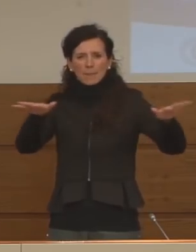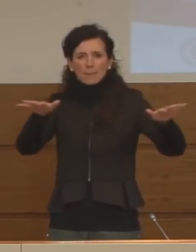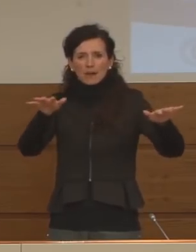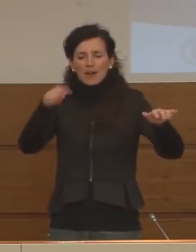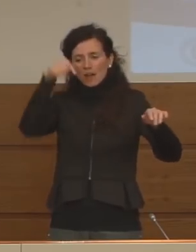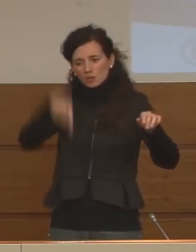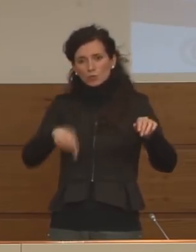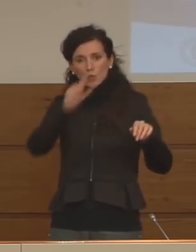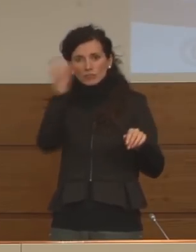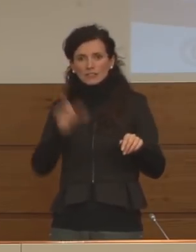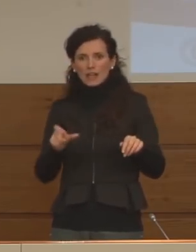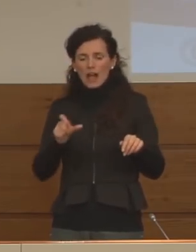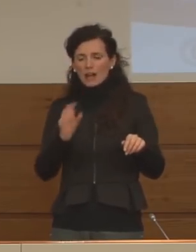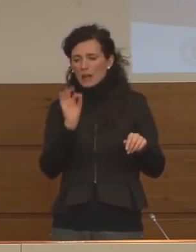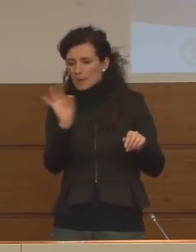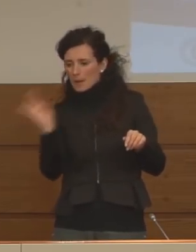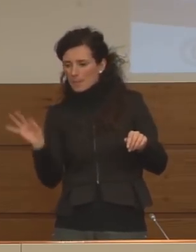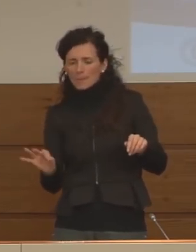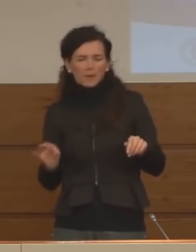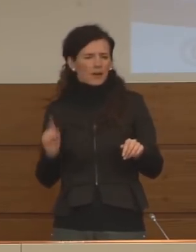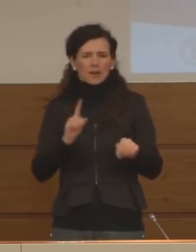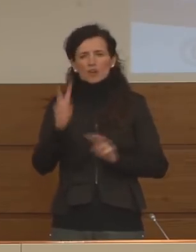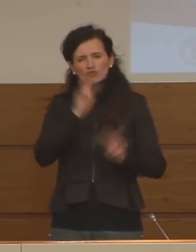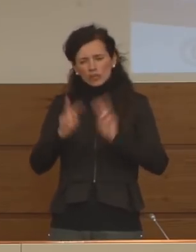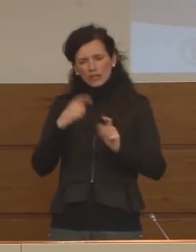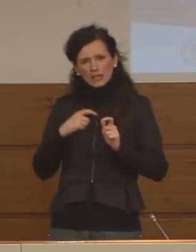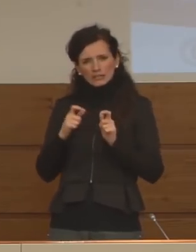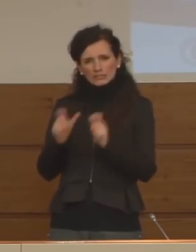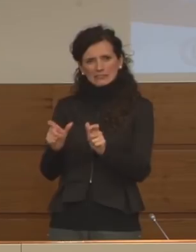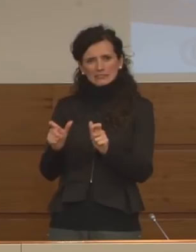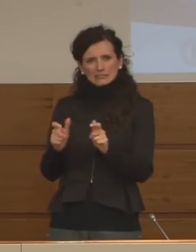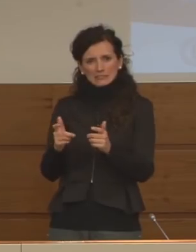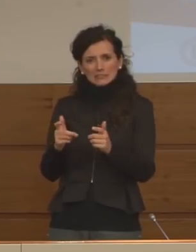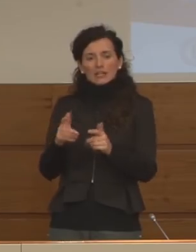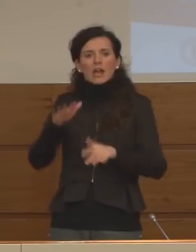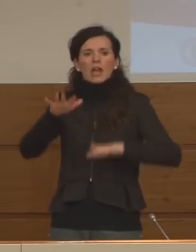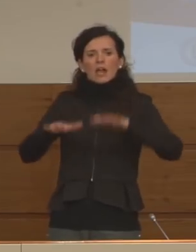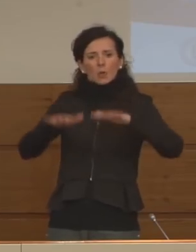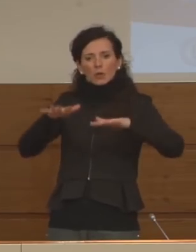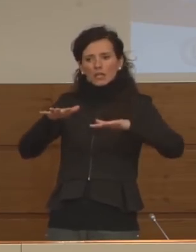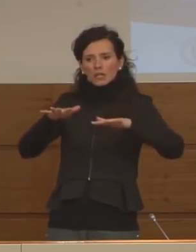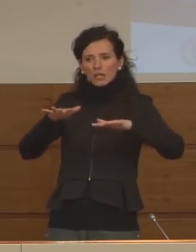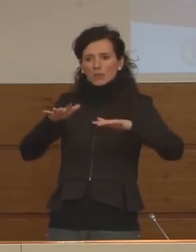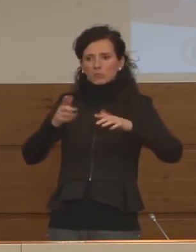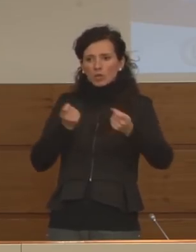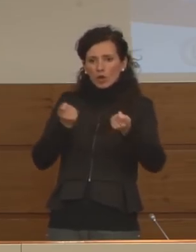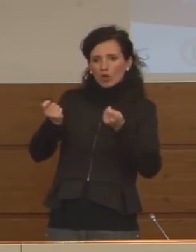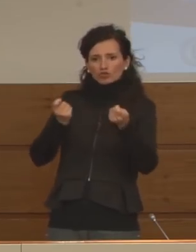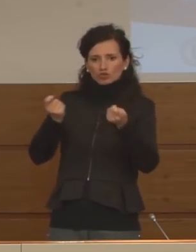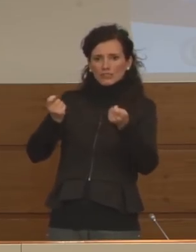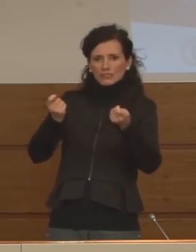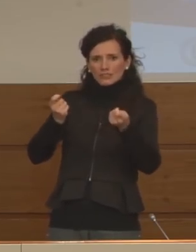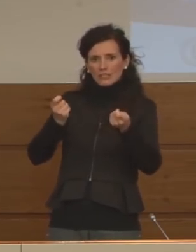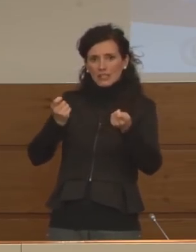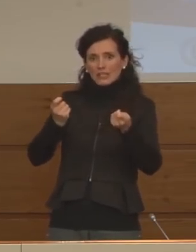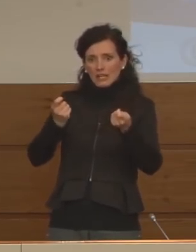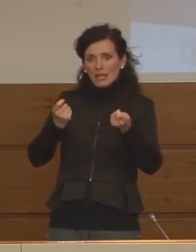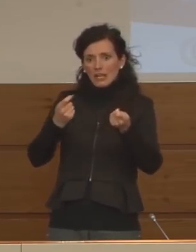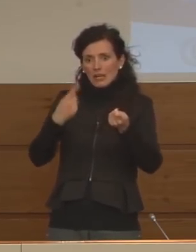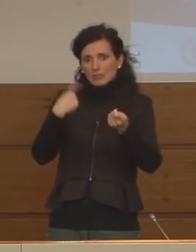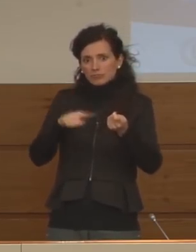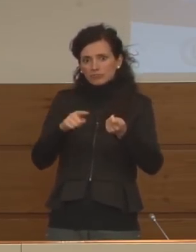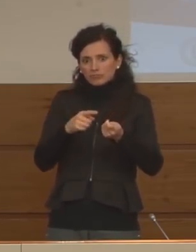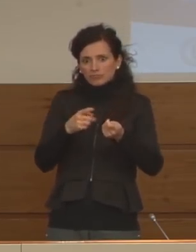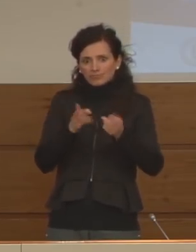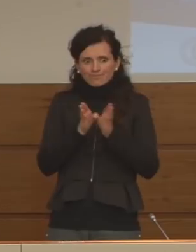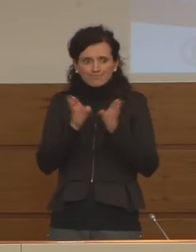regioni meridionali del paese ogni giorno cerchiamo un equilibrio possibile intorno a queste due a